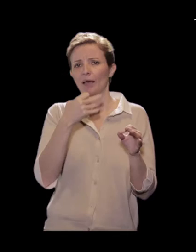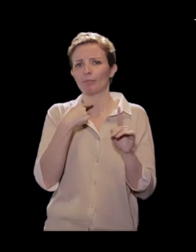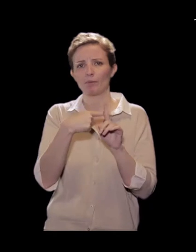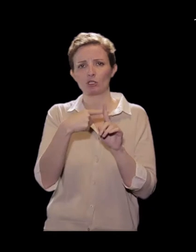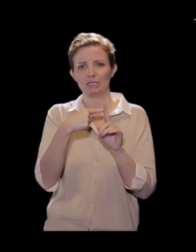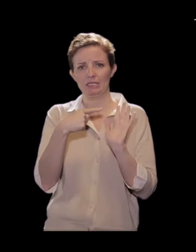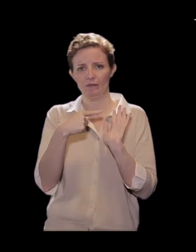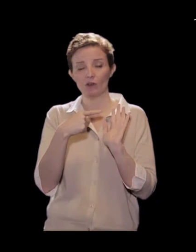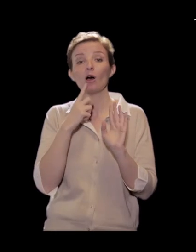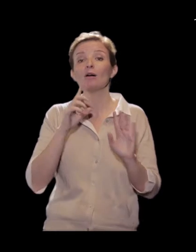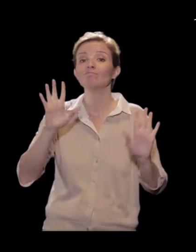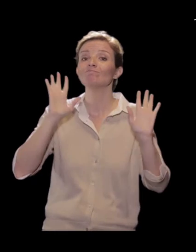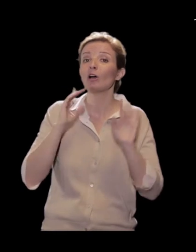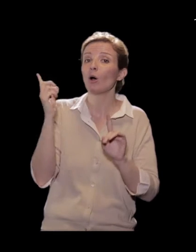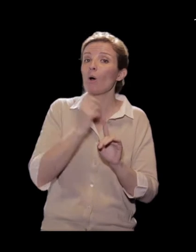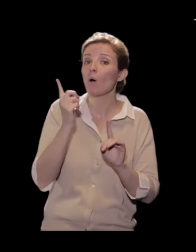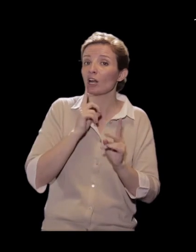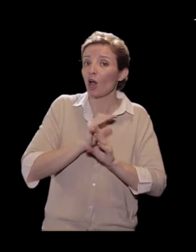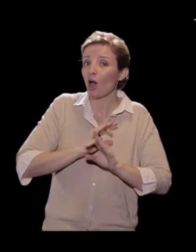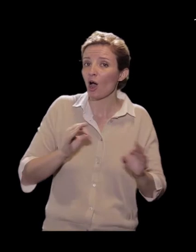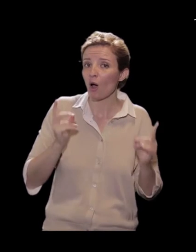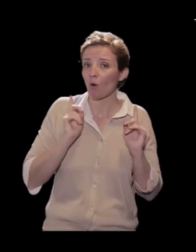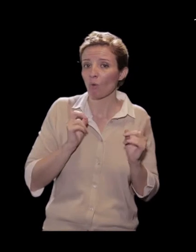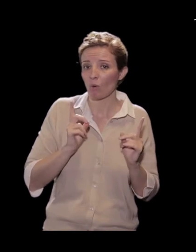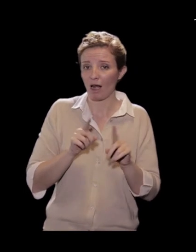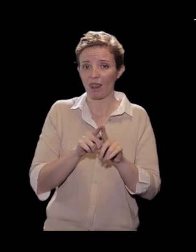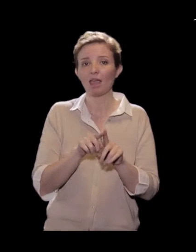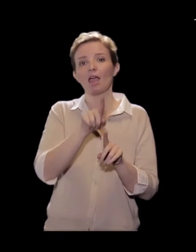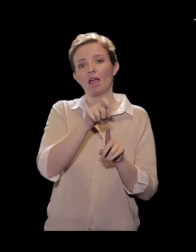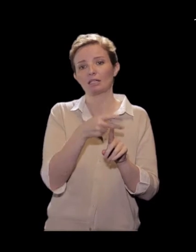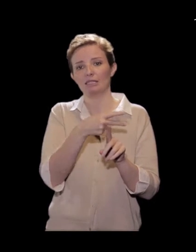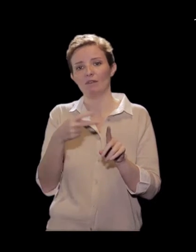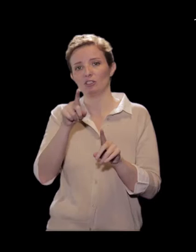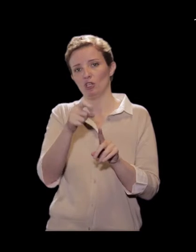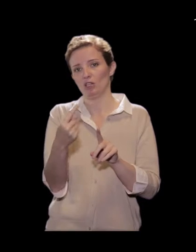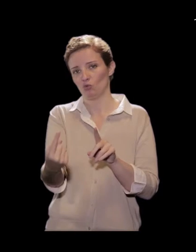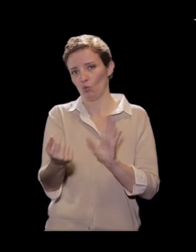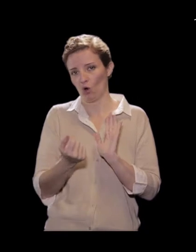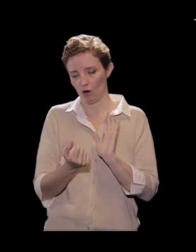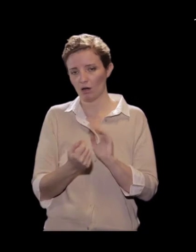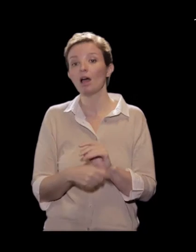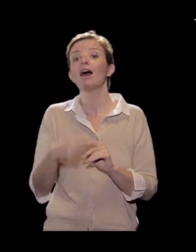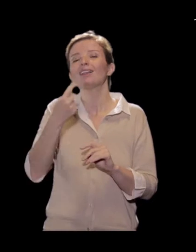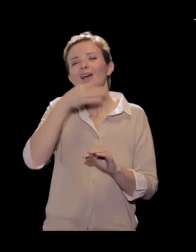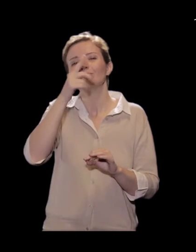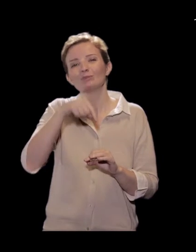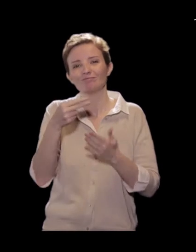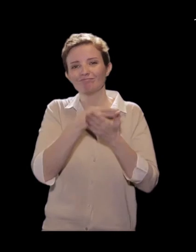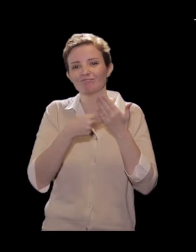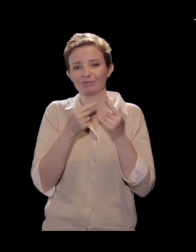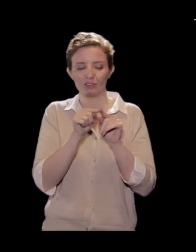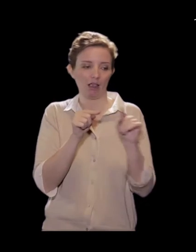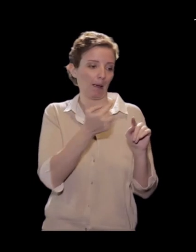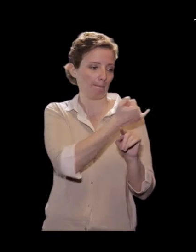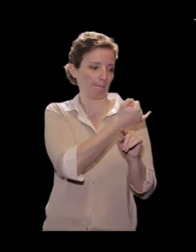positivo eccezione del valore X1 che è la soluzione dell'equazione e per cui graficamente anche in questo caso di qua Avremo meno